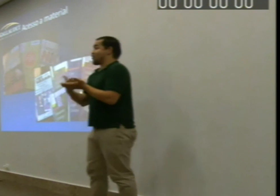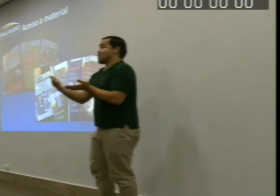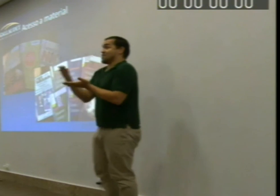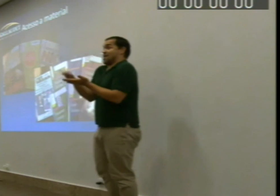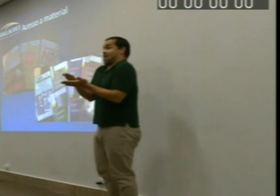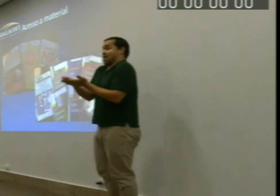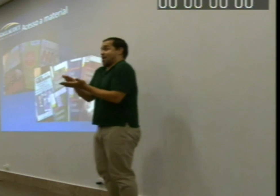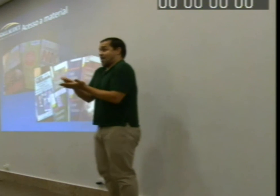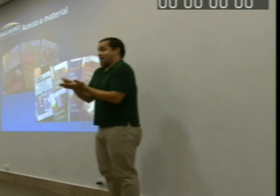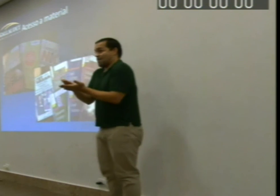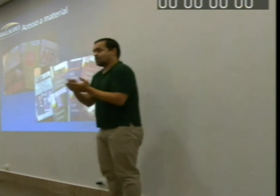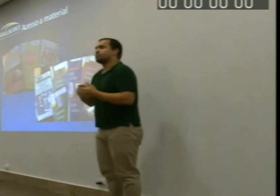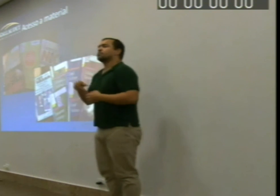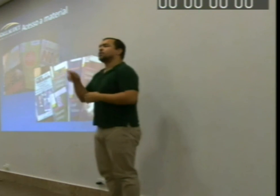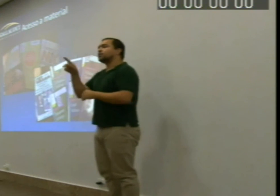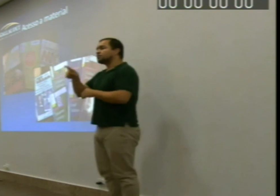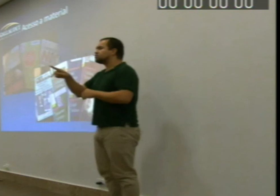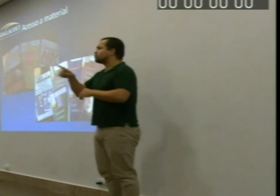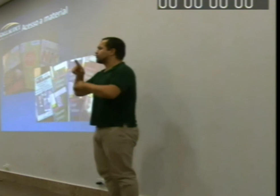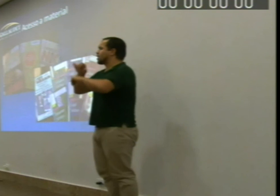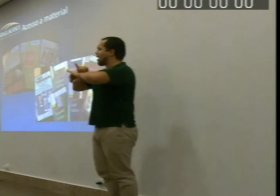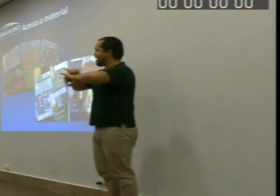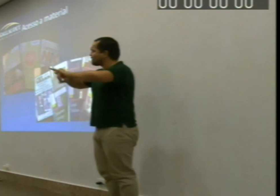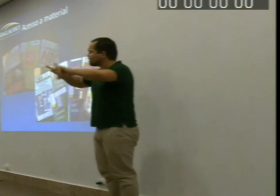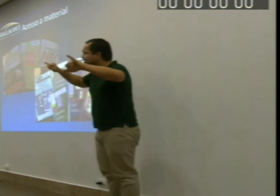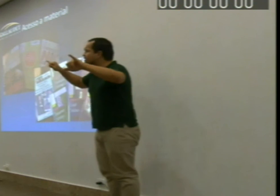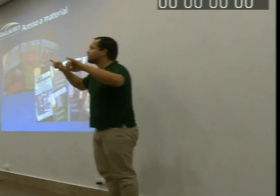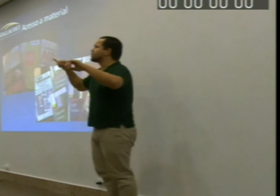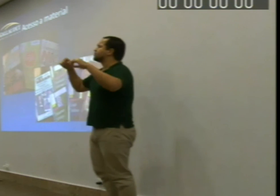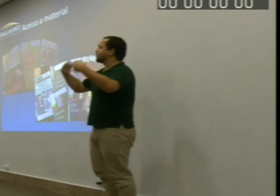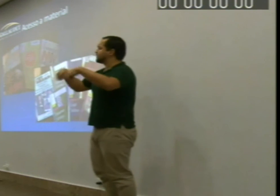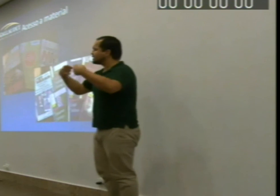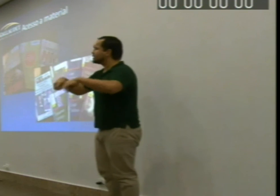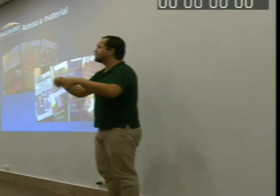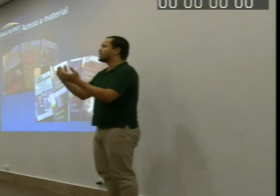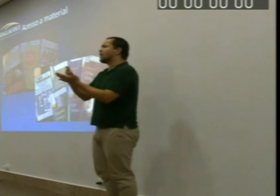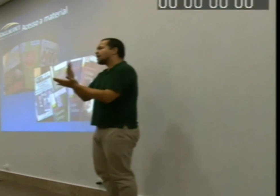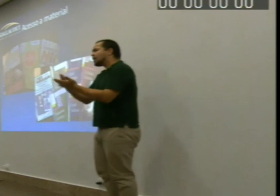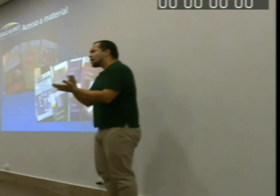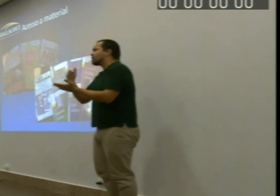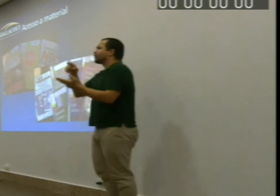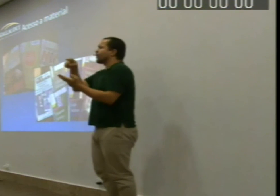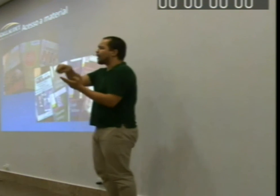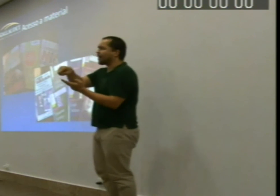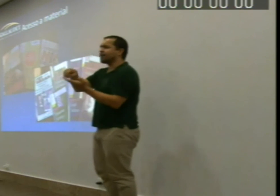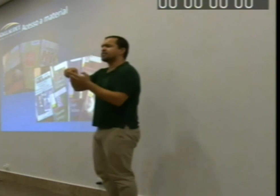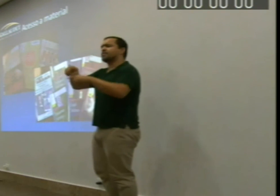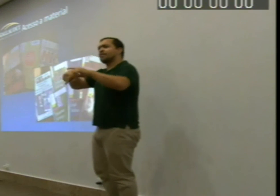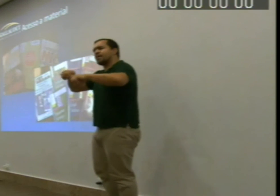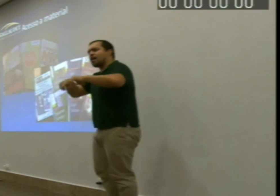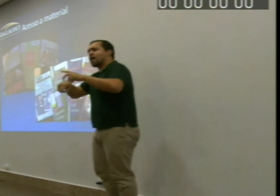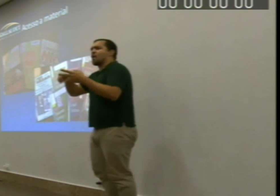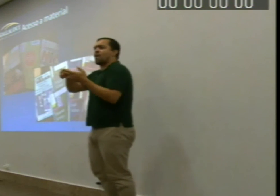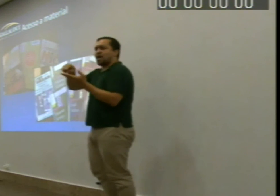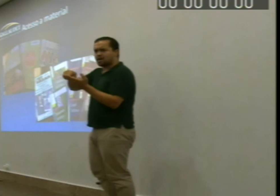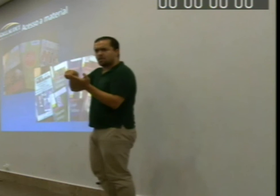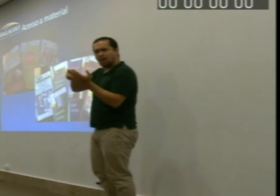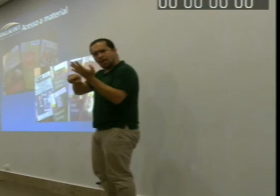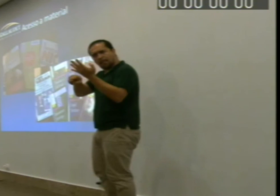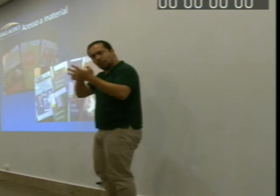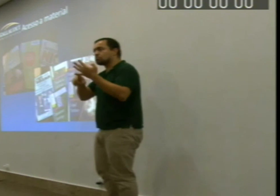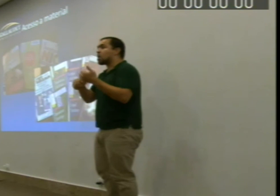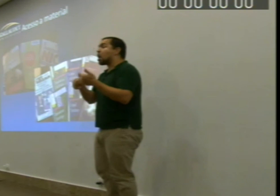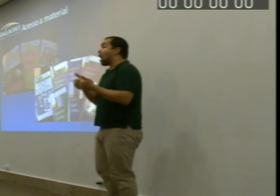o problema começaram a estudar e os professores avisaram olha precisa tem os diferentes